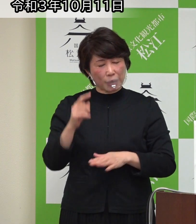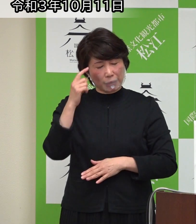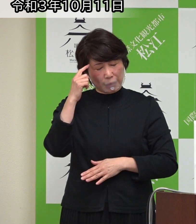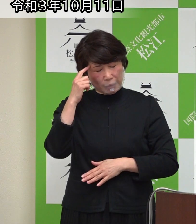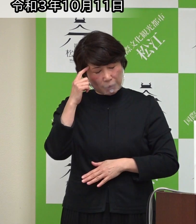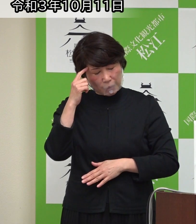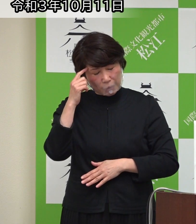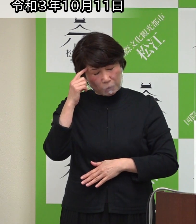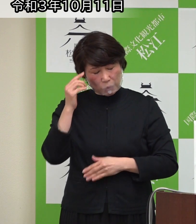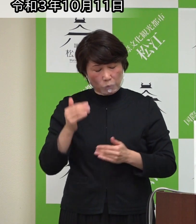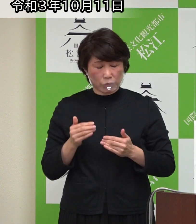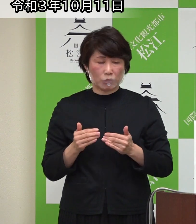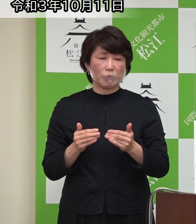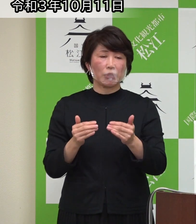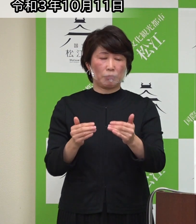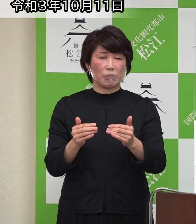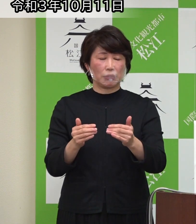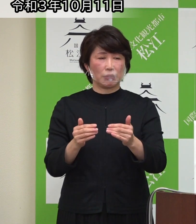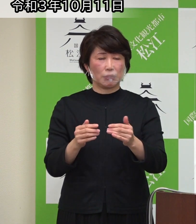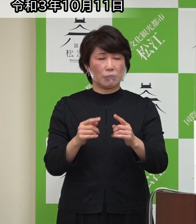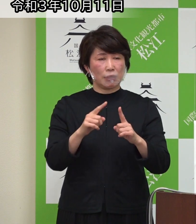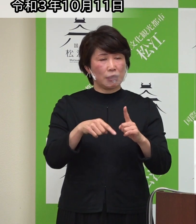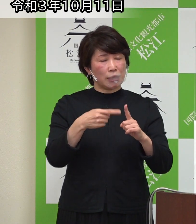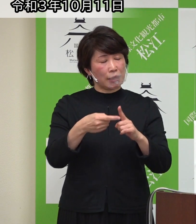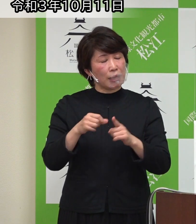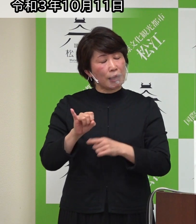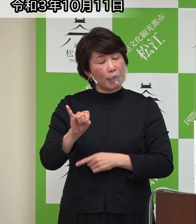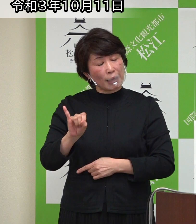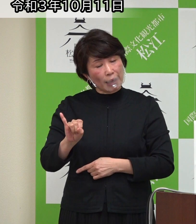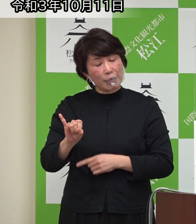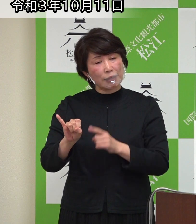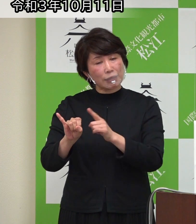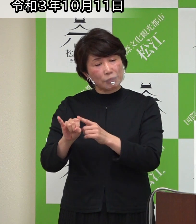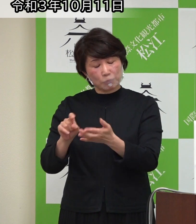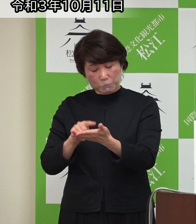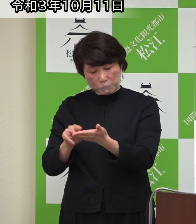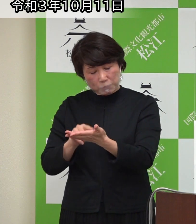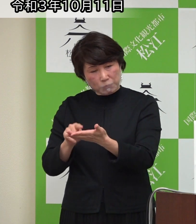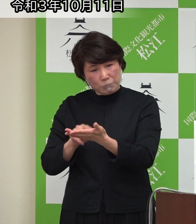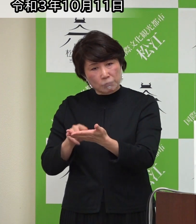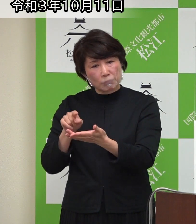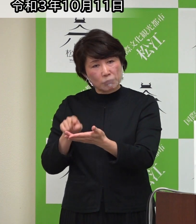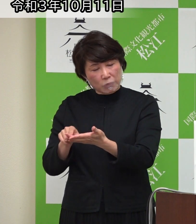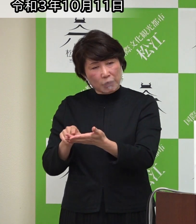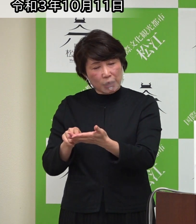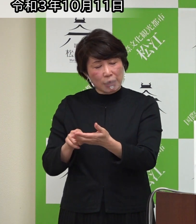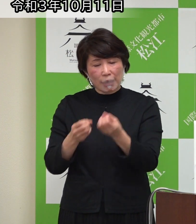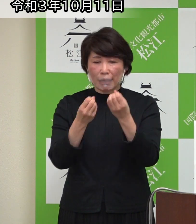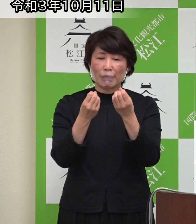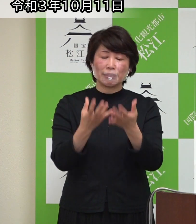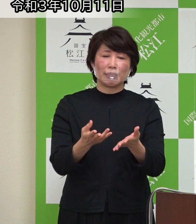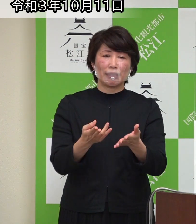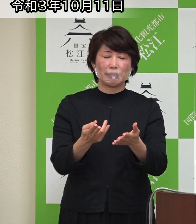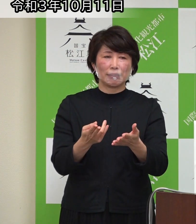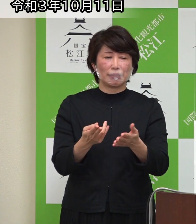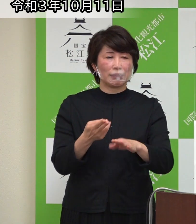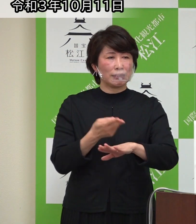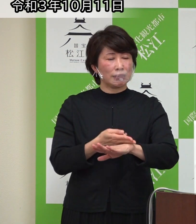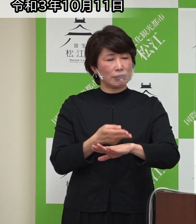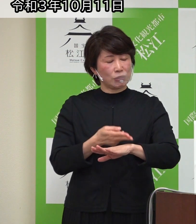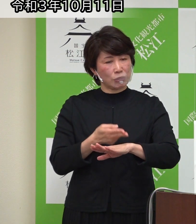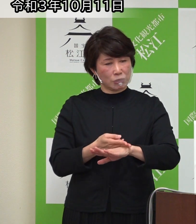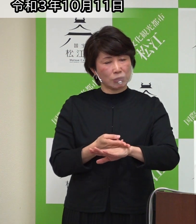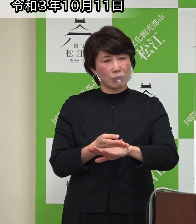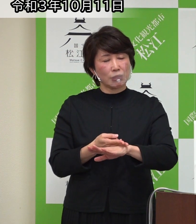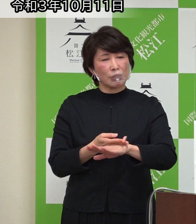はさっき AI コンシェルジュというのもありましたけど、AI だとか IT だとかですね、そういった新しい技術を利用することによってマッチ